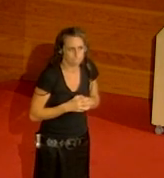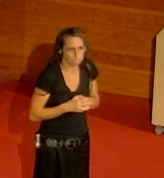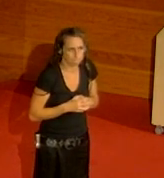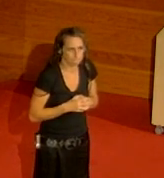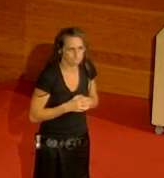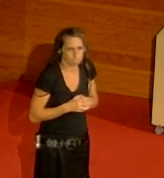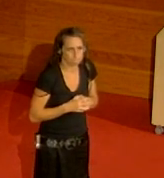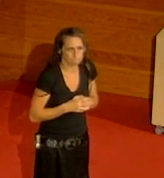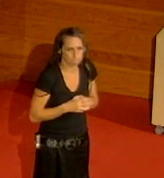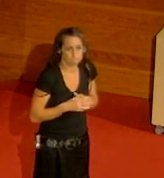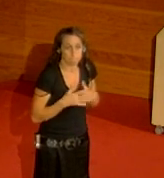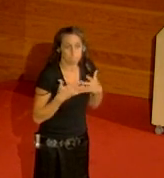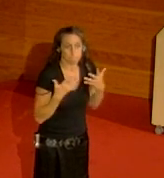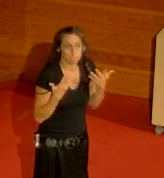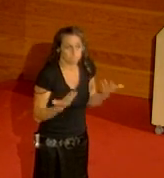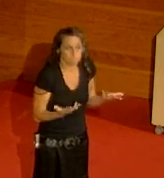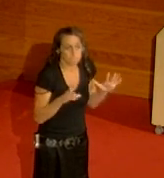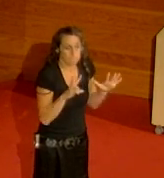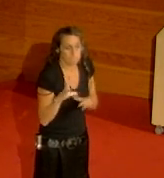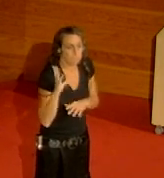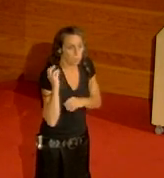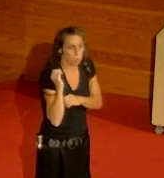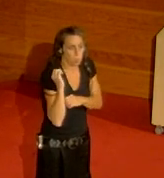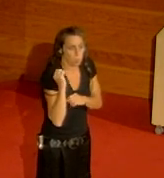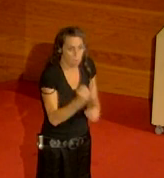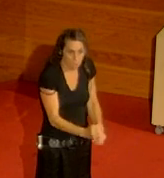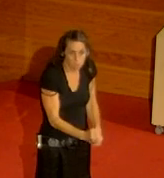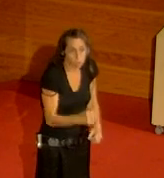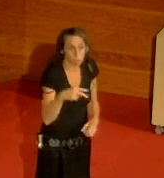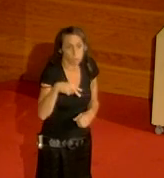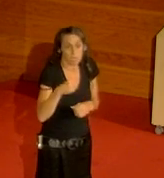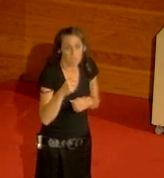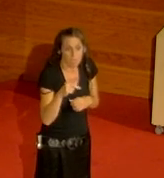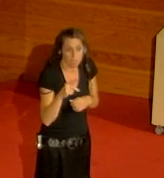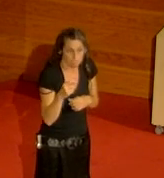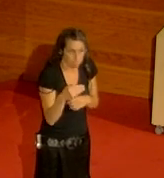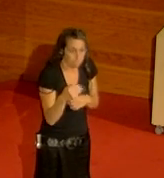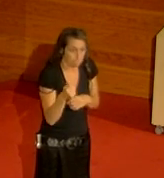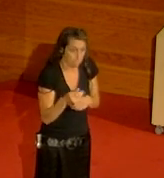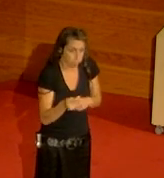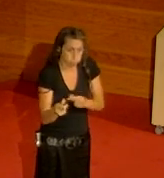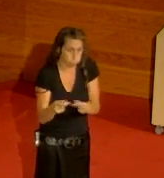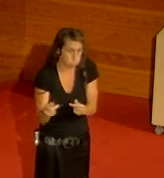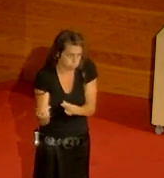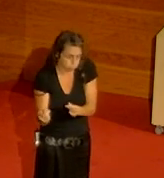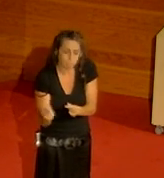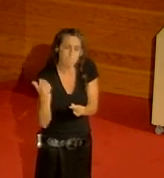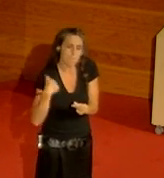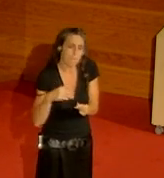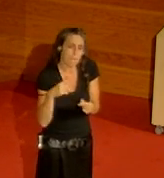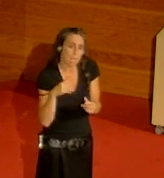Entonces qué suceden estos 75 años de la Nagua Pues que han pasado Ya seis guerras entre israelíes y